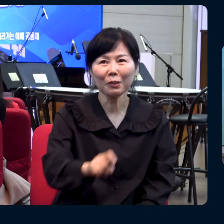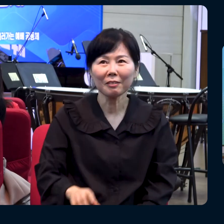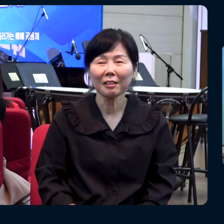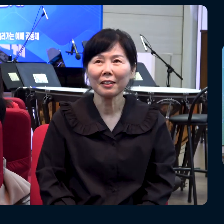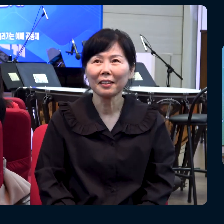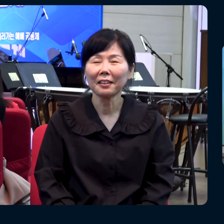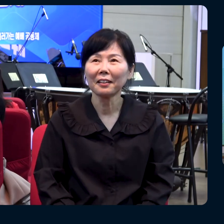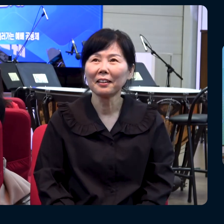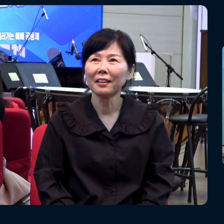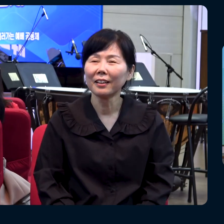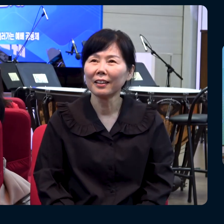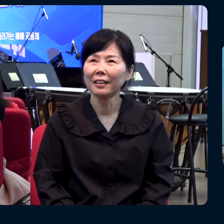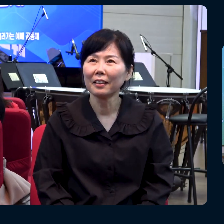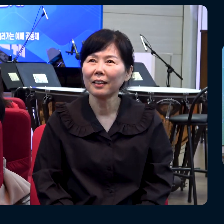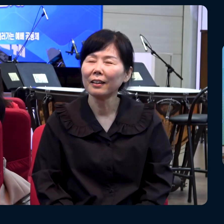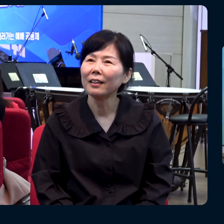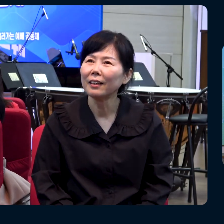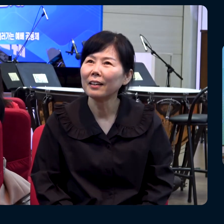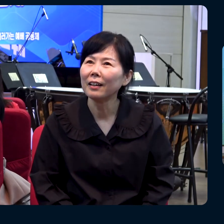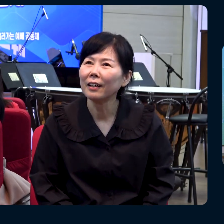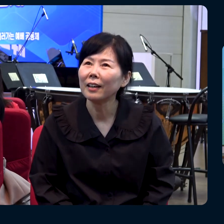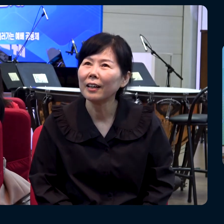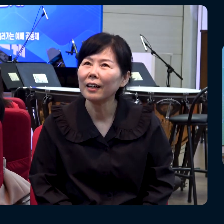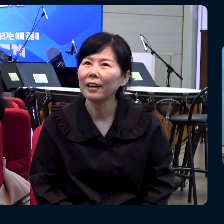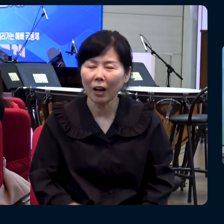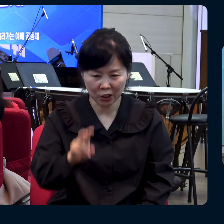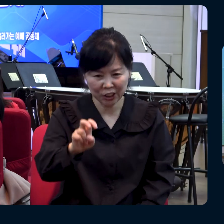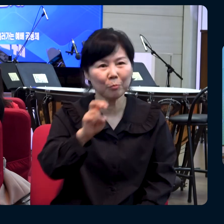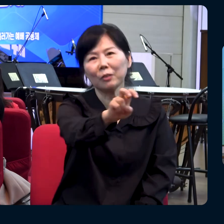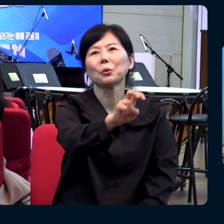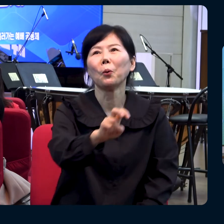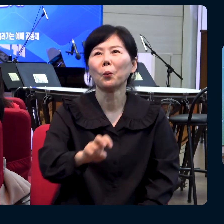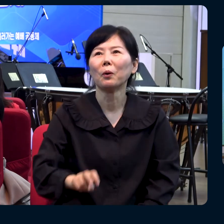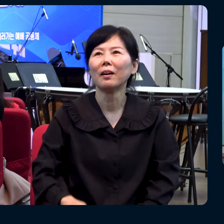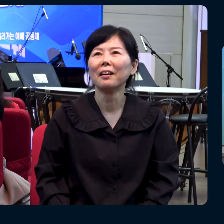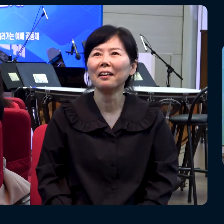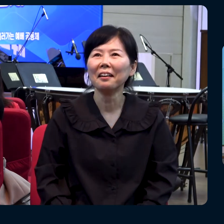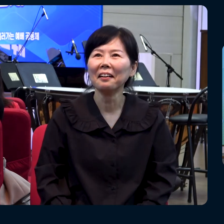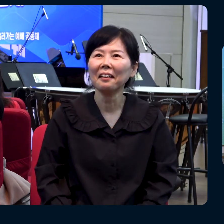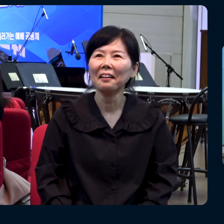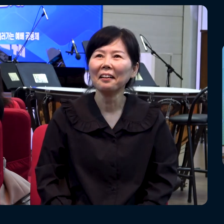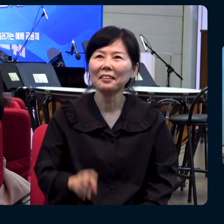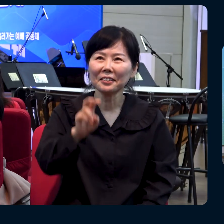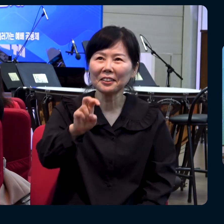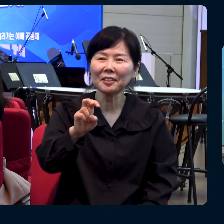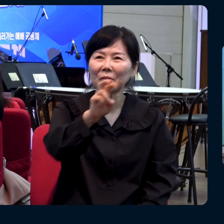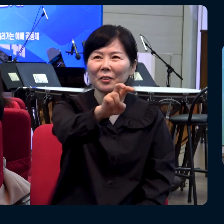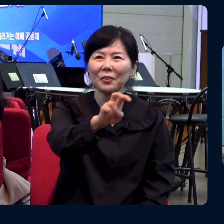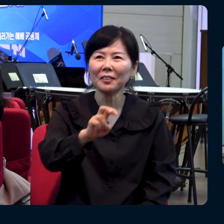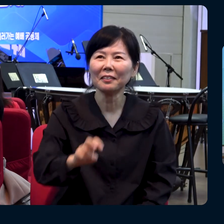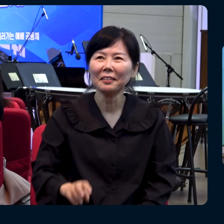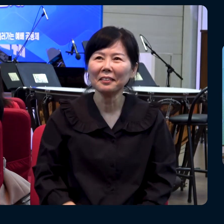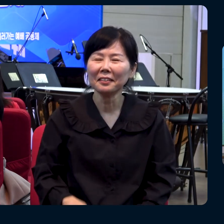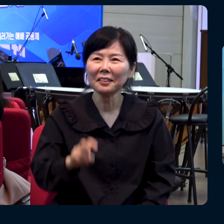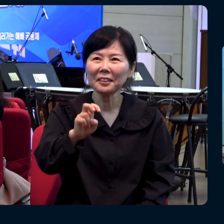자매도 아까 싸운다 그랬지? 예, 내가 20만 원 줄게. 20만 원.